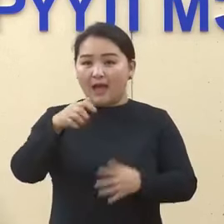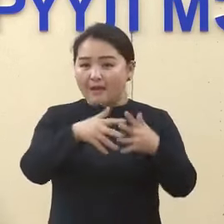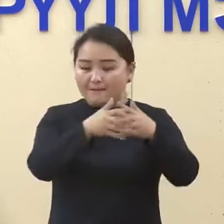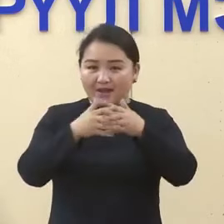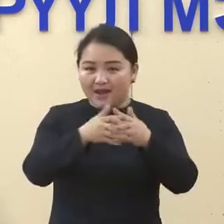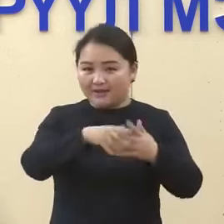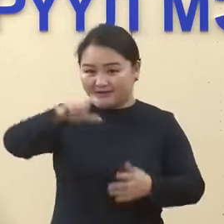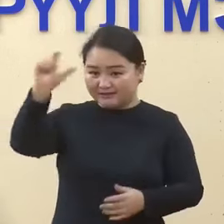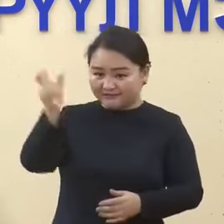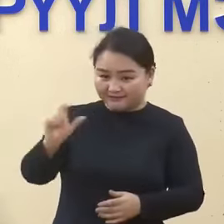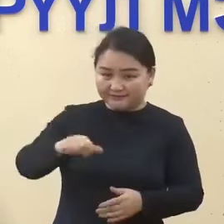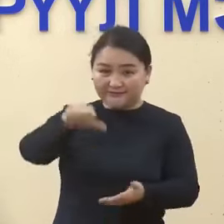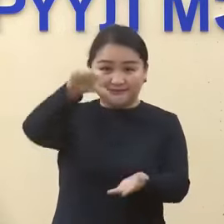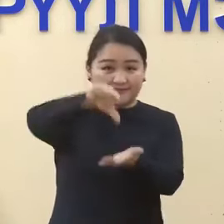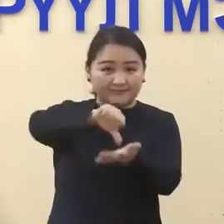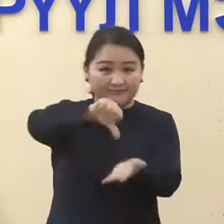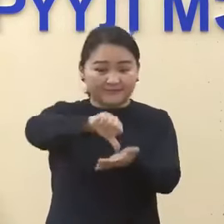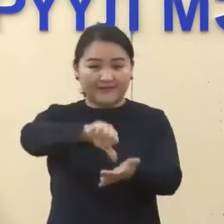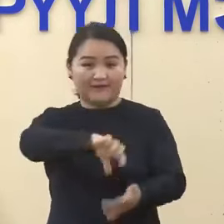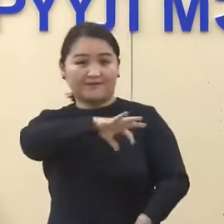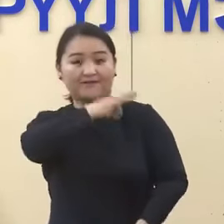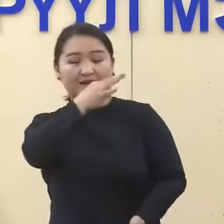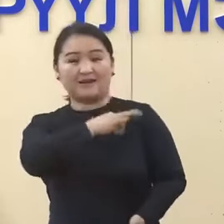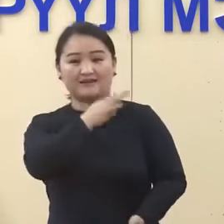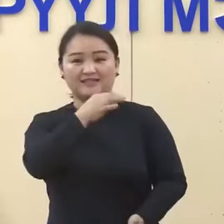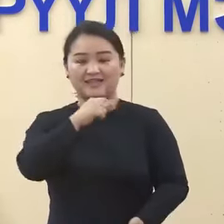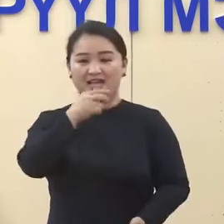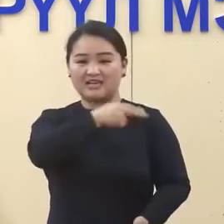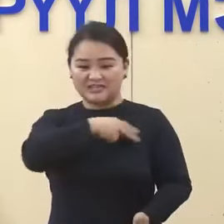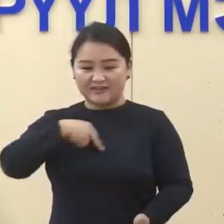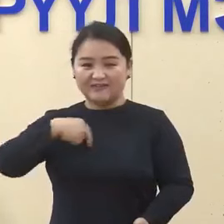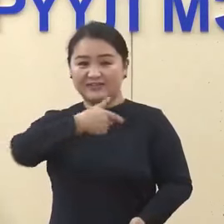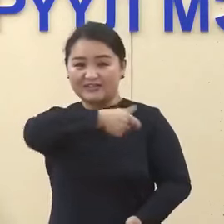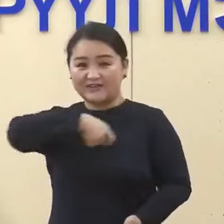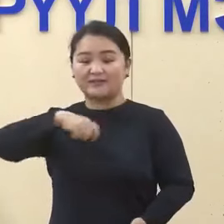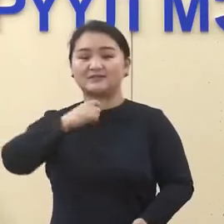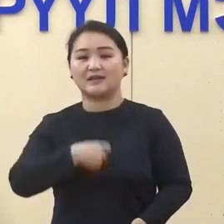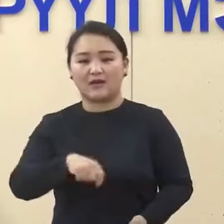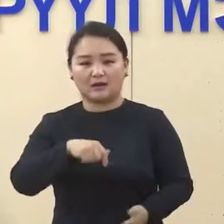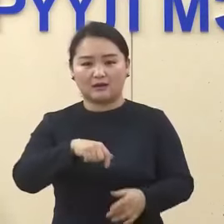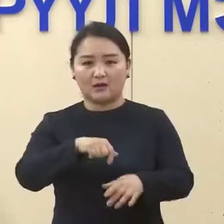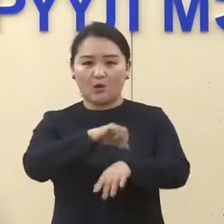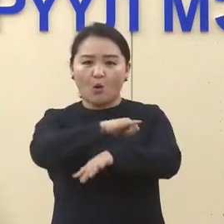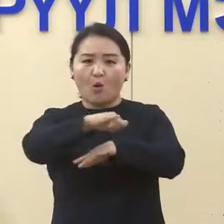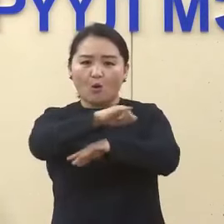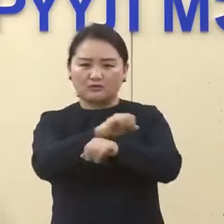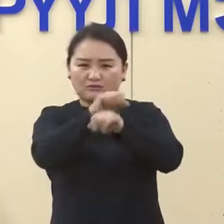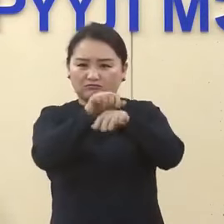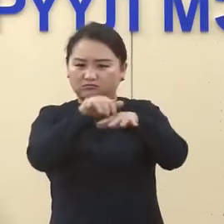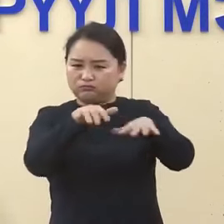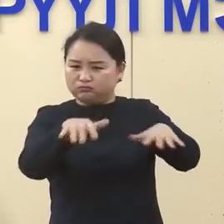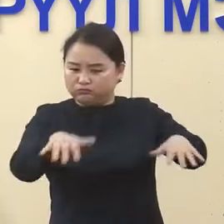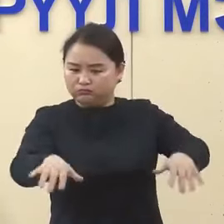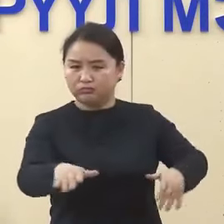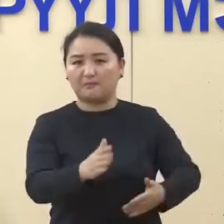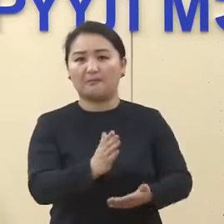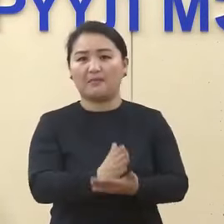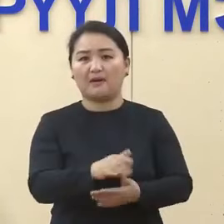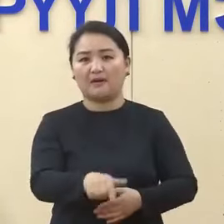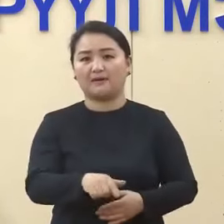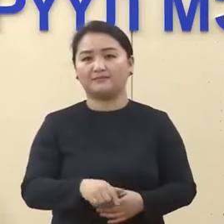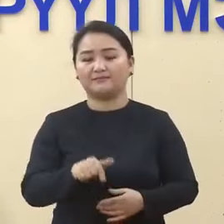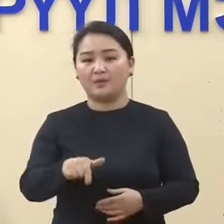Иран, Испани, Герман, Франц, Швейцар зэрэг одоо орнуудад бол голомтлон ирчтэй тархаж байна. За мөн одоо